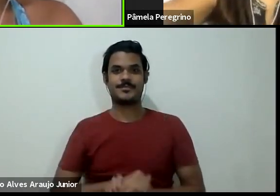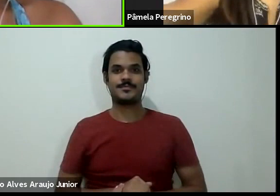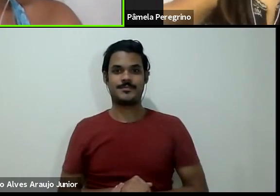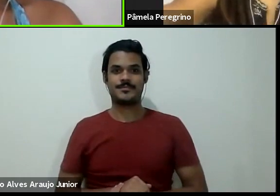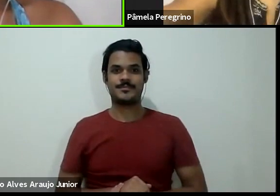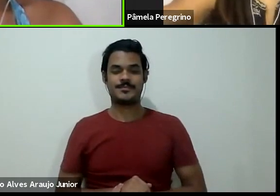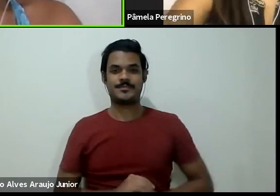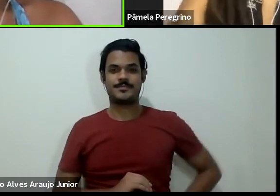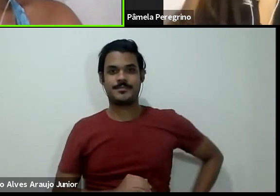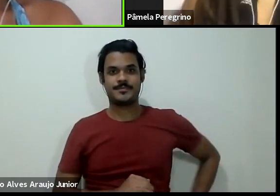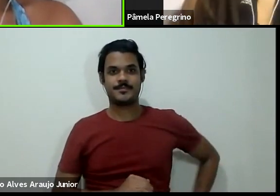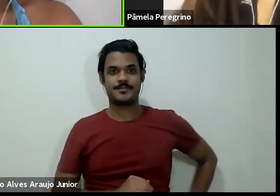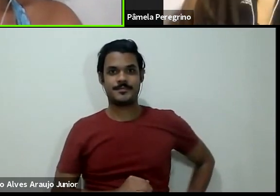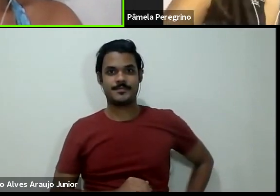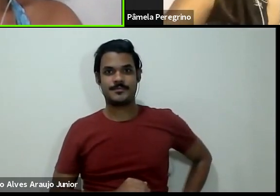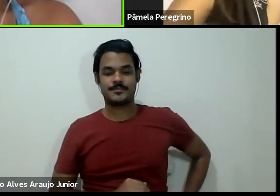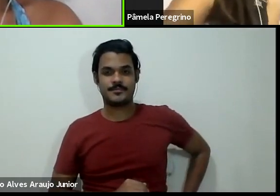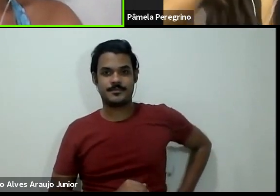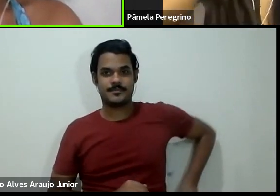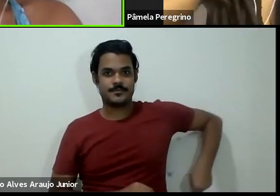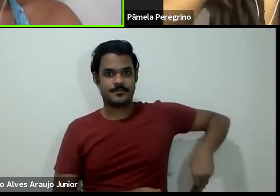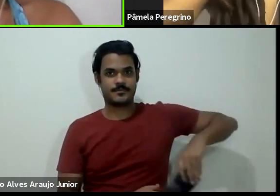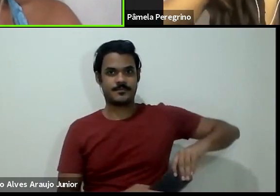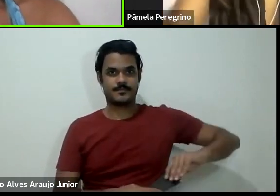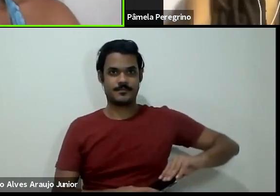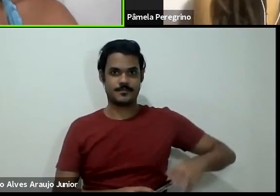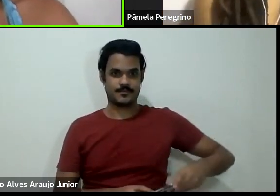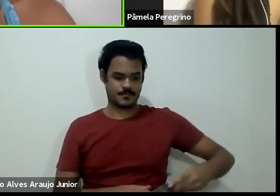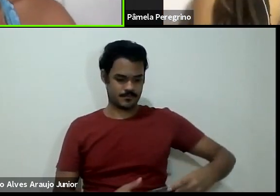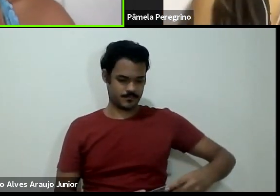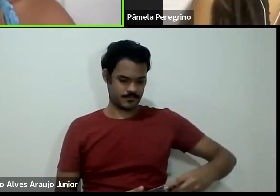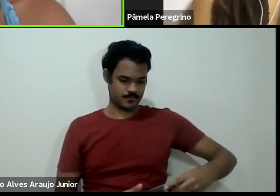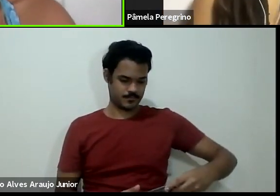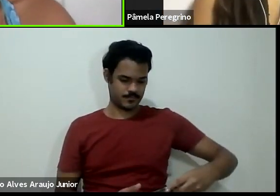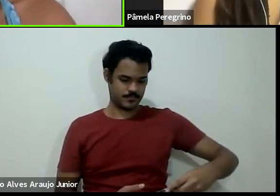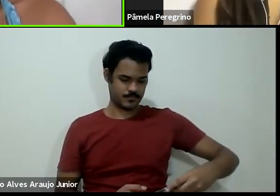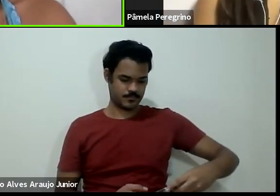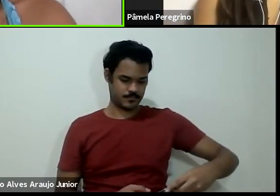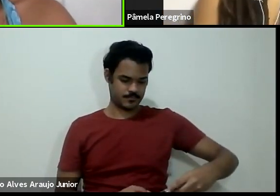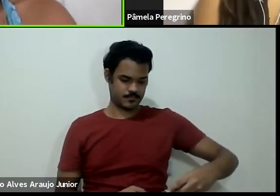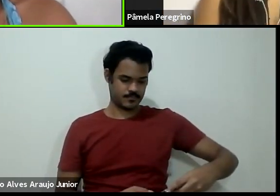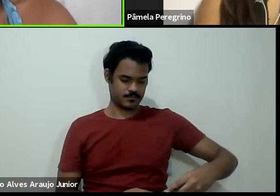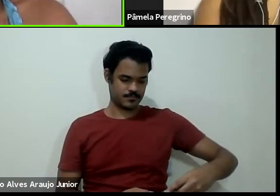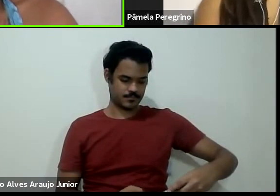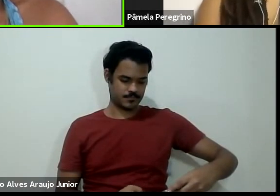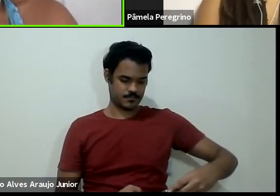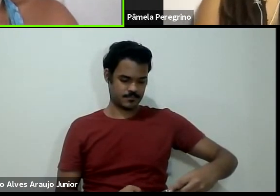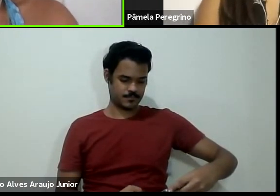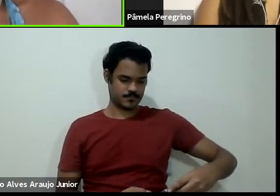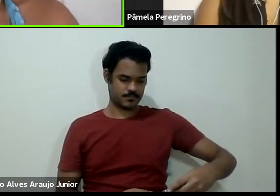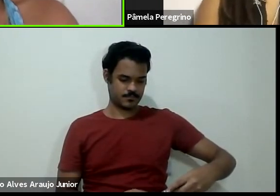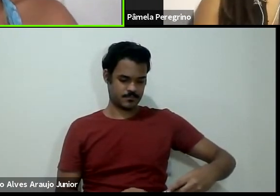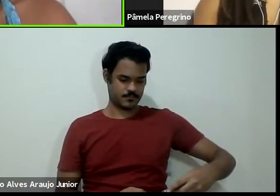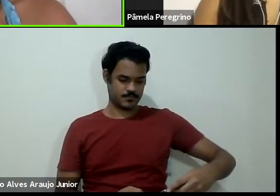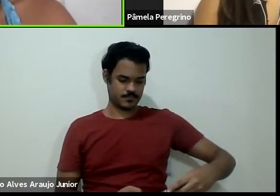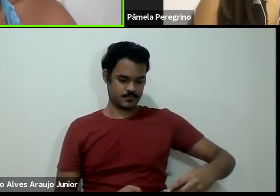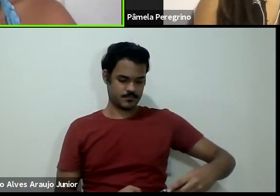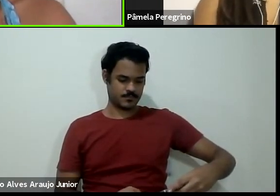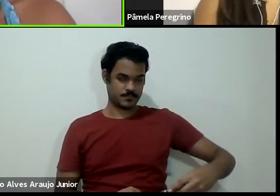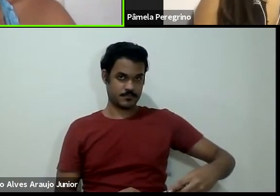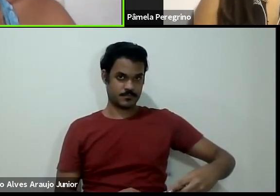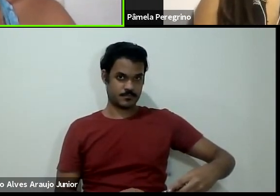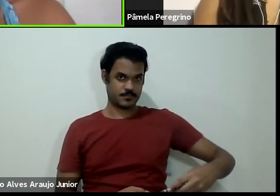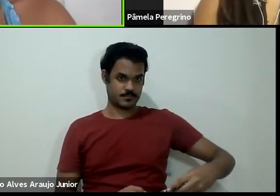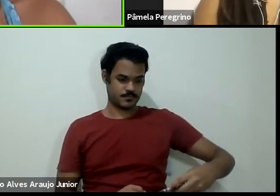pandemia Cosmovisão dos Povos de Terreiro. É uma das membros fundadoras da Baiomi Casa de Cultura, que vem movimentando a cena